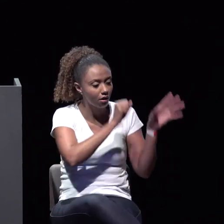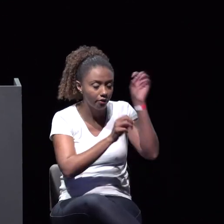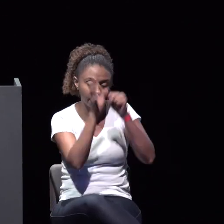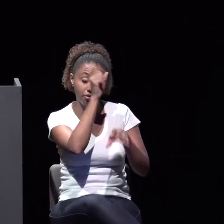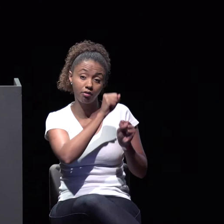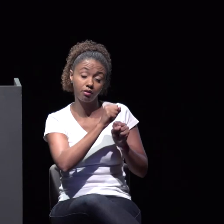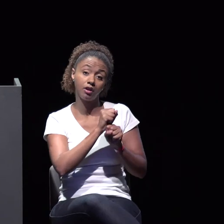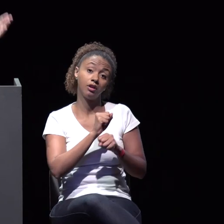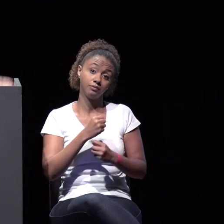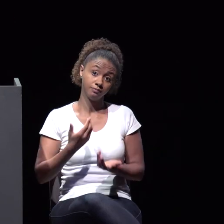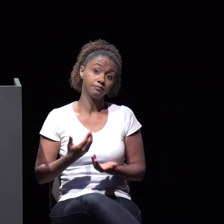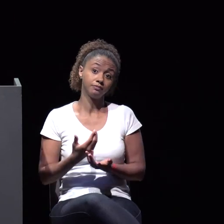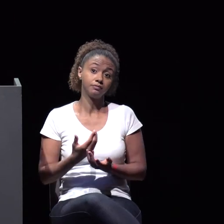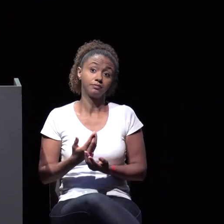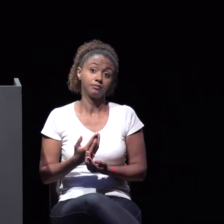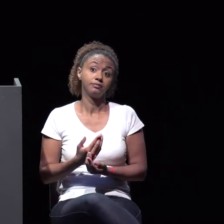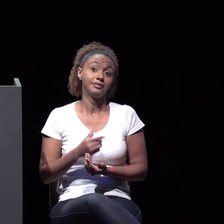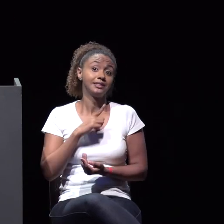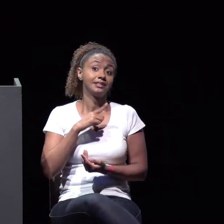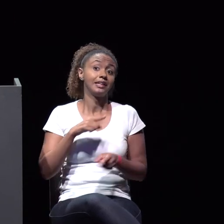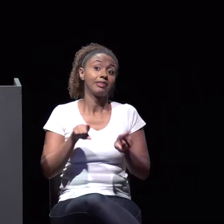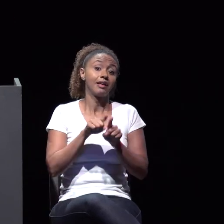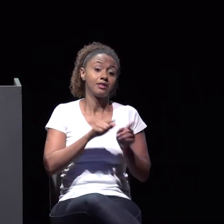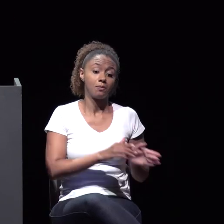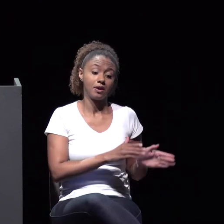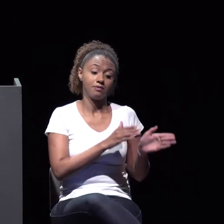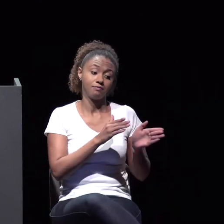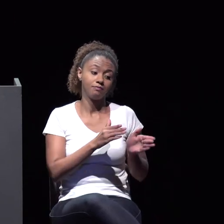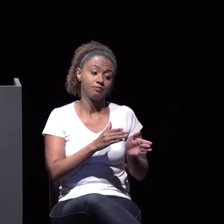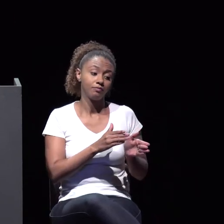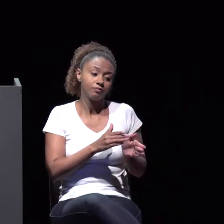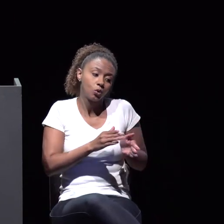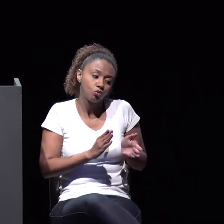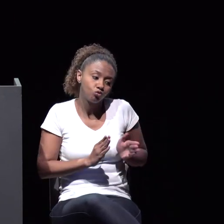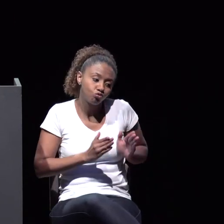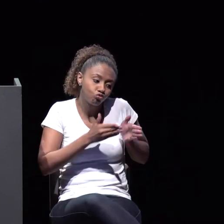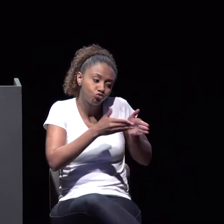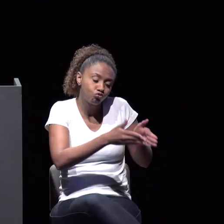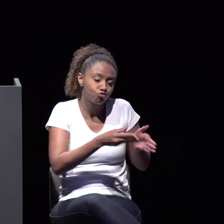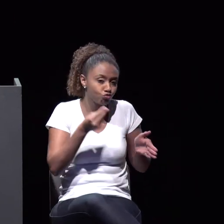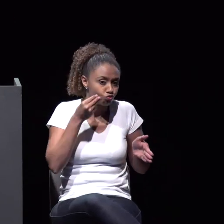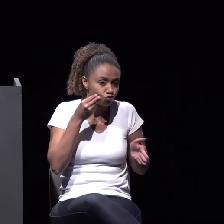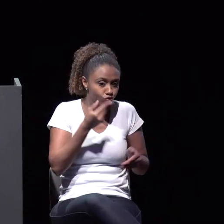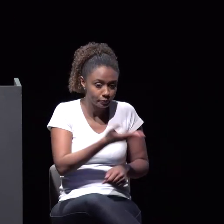a gente também tem um universo paralelo aí dentro dessa expressão